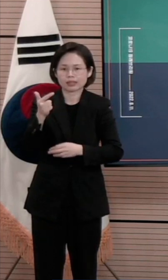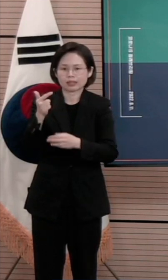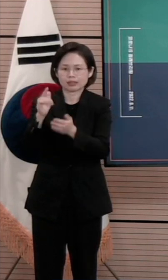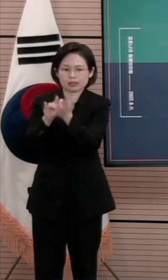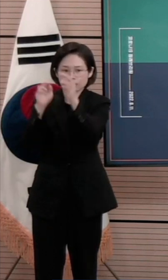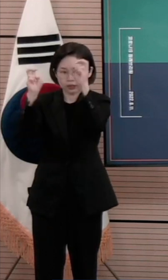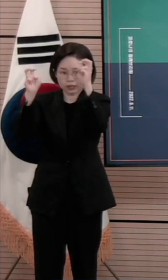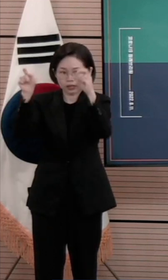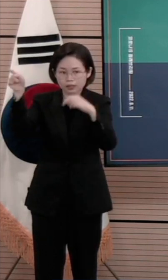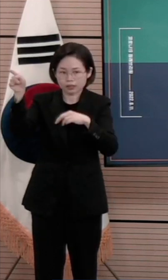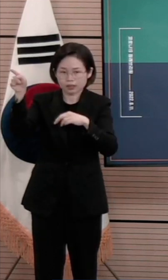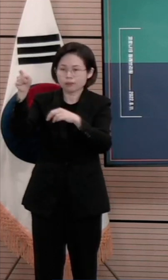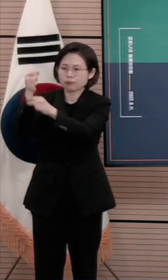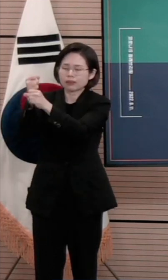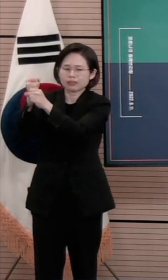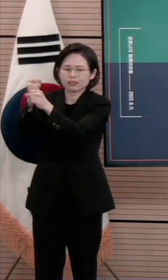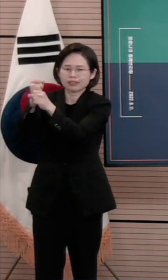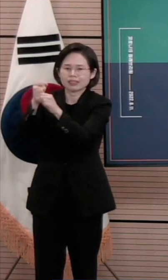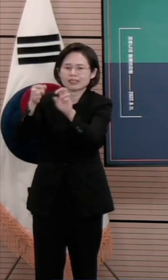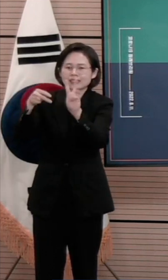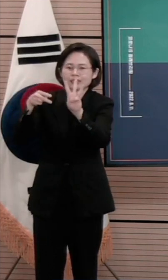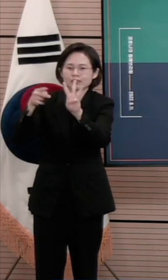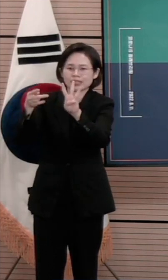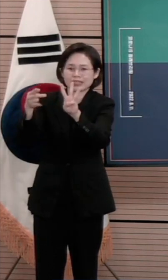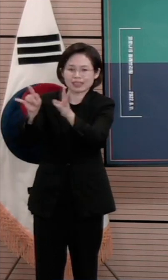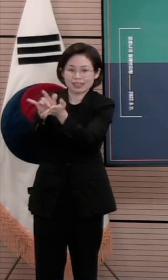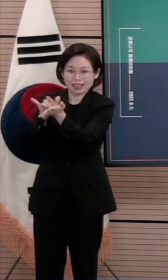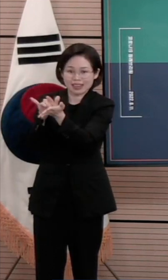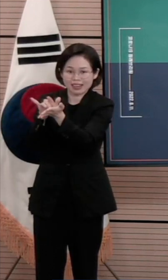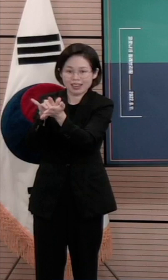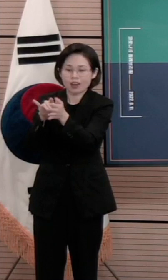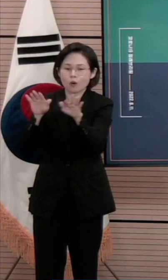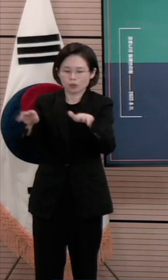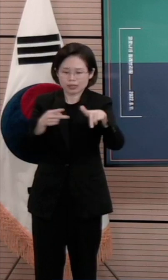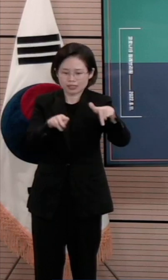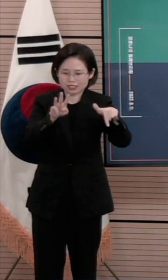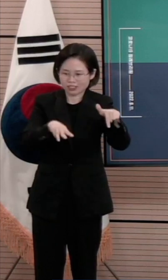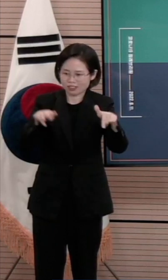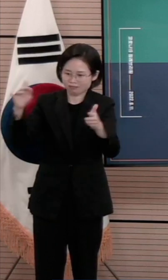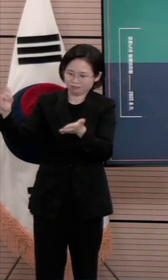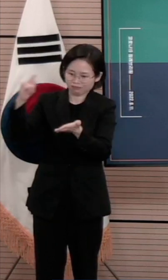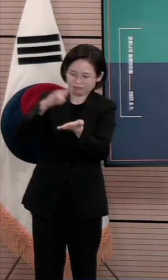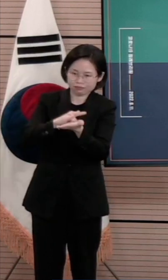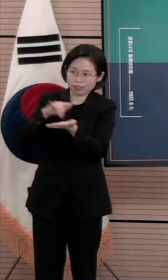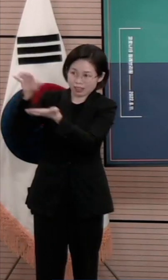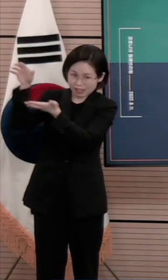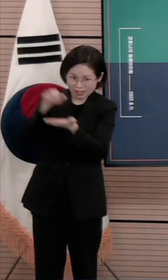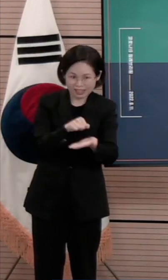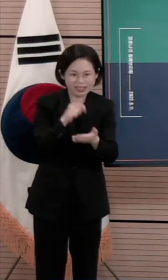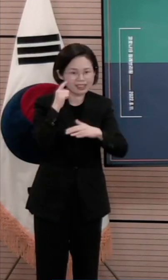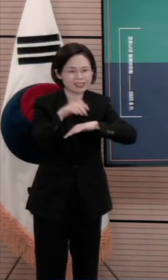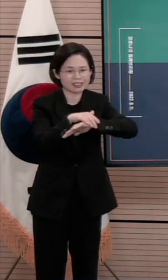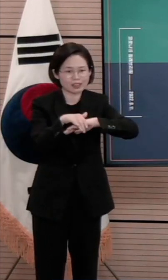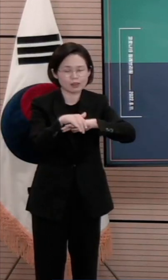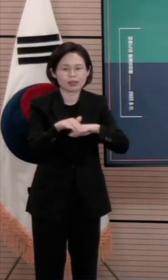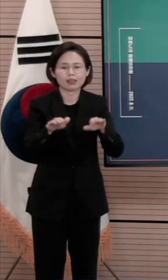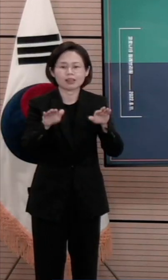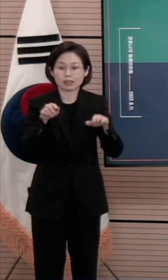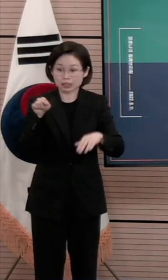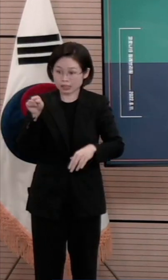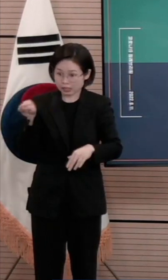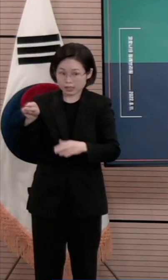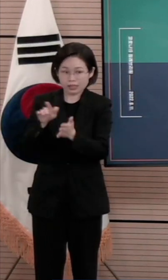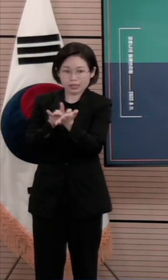도즈 5천 명분이 인천공항을 통해서 오늘 국내에 도입될 예정입니다. 현재 미국과 유럽에서 원숭이 두창